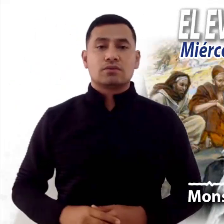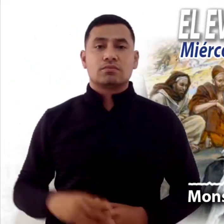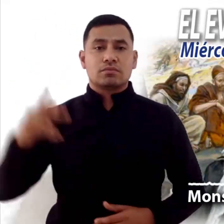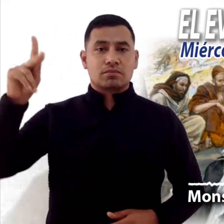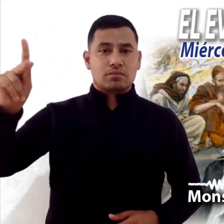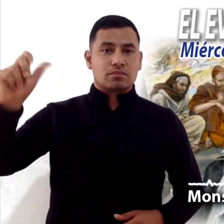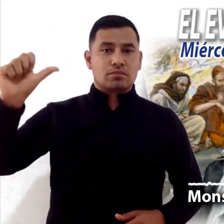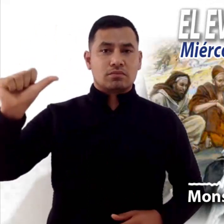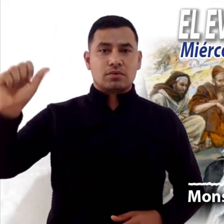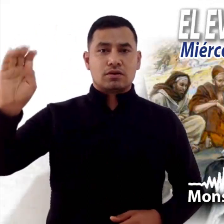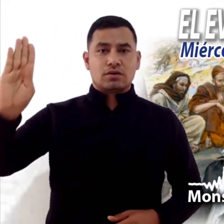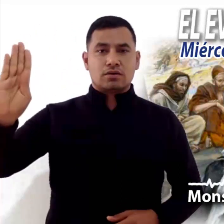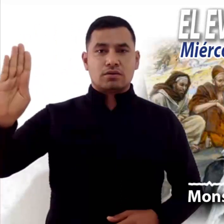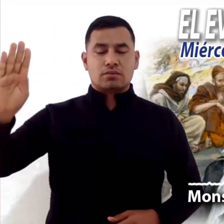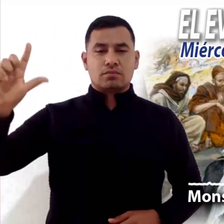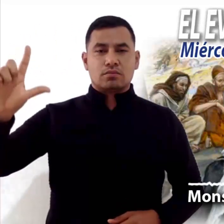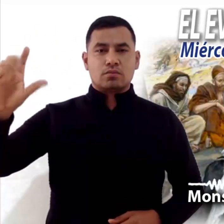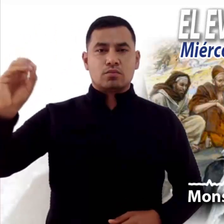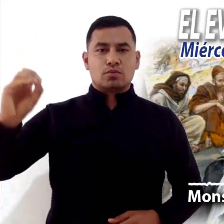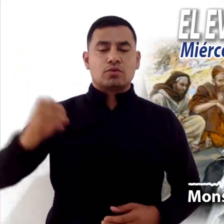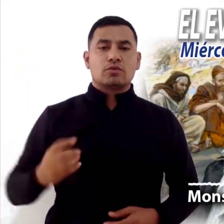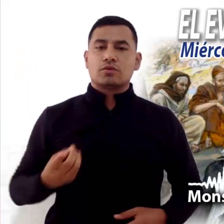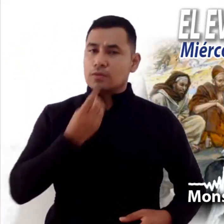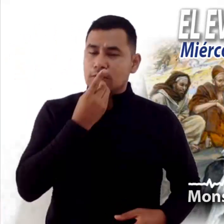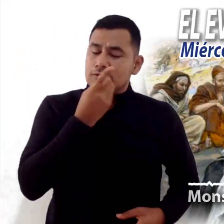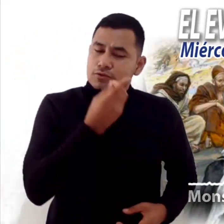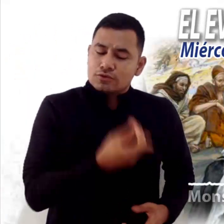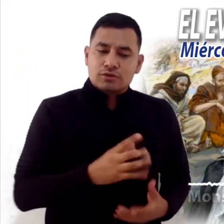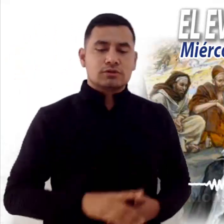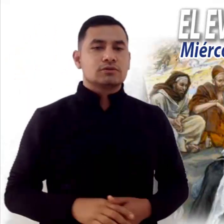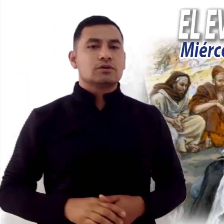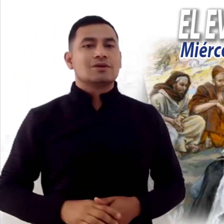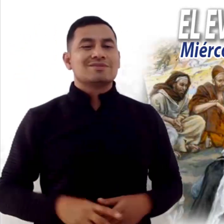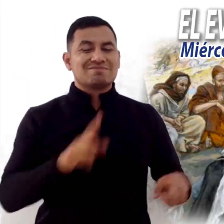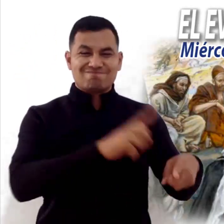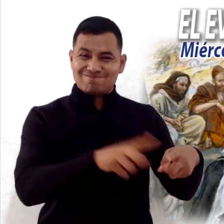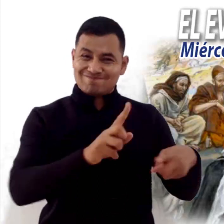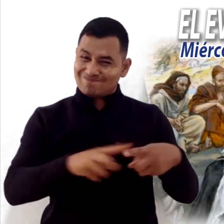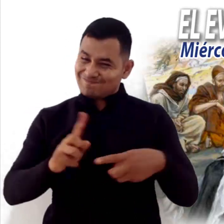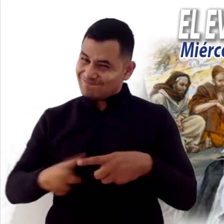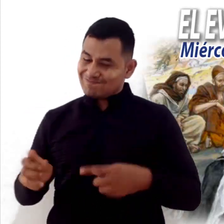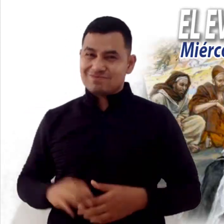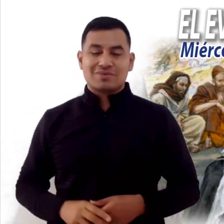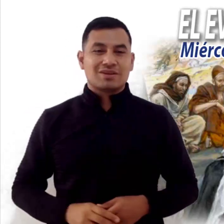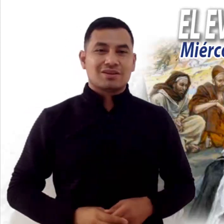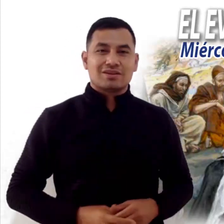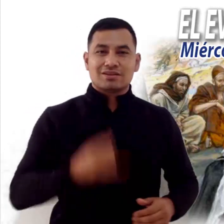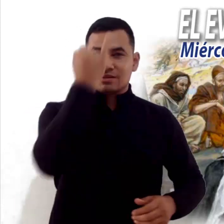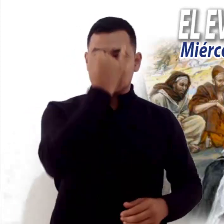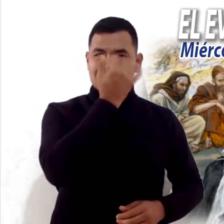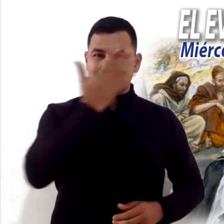esta alegría y generosidad sean el distintivo del discípulo de Jesús y dejemos a un lado